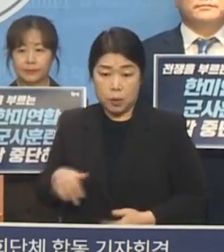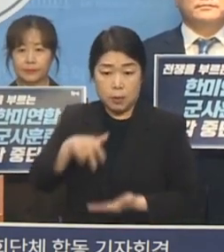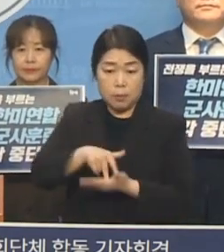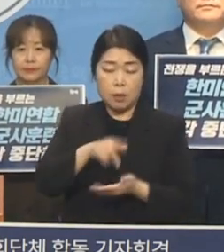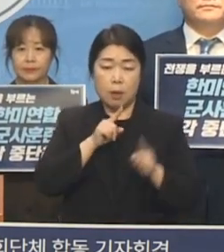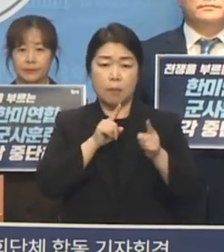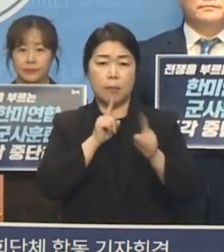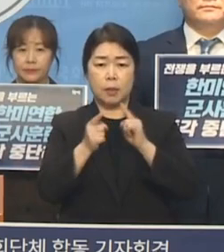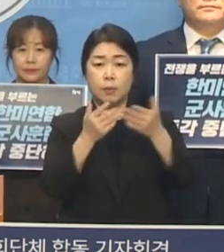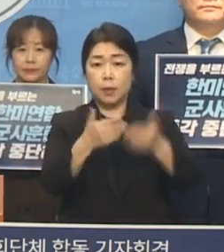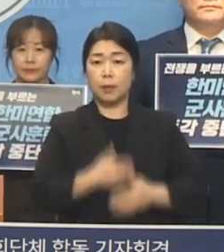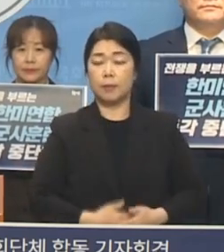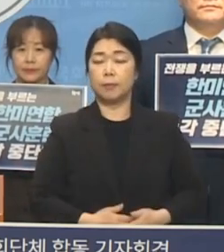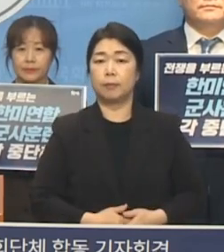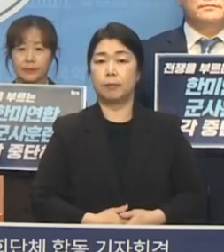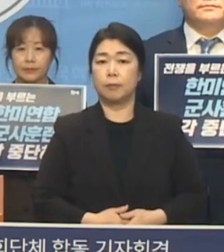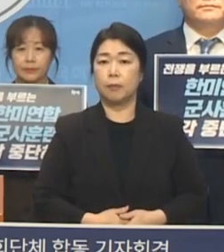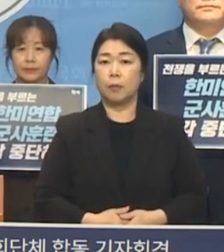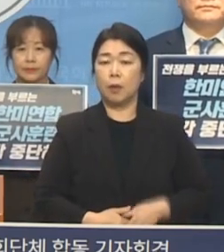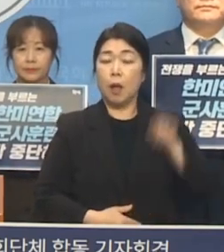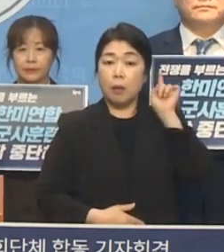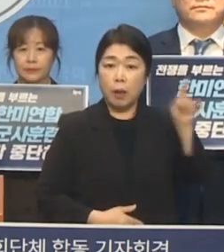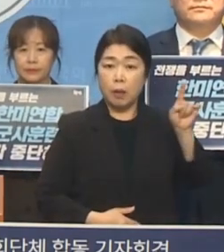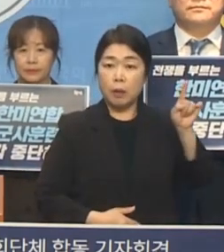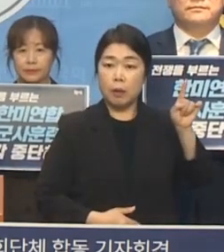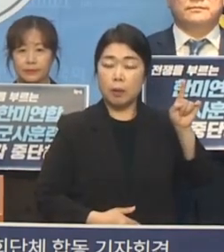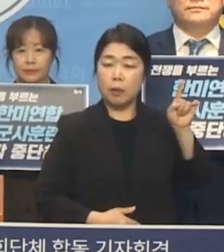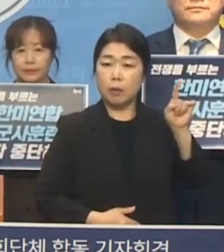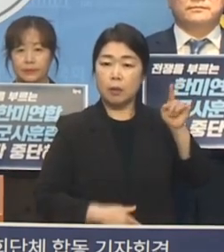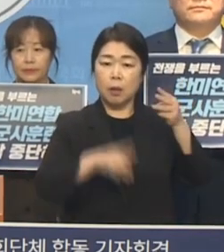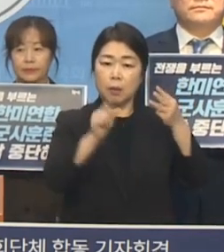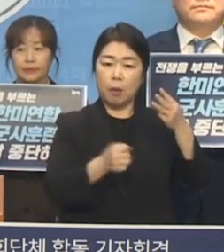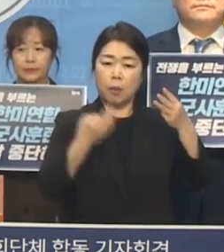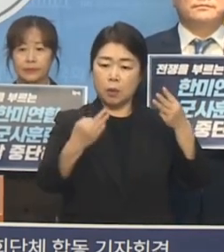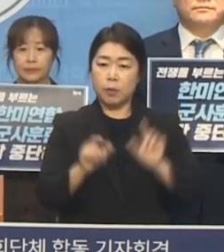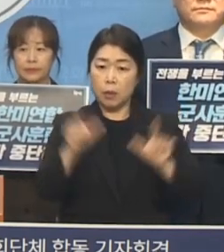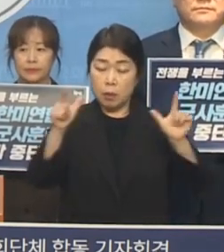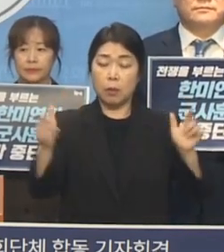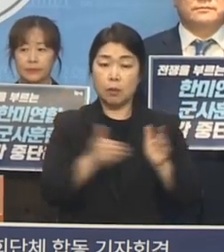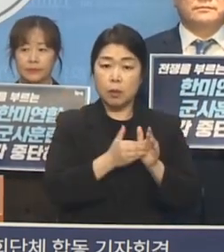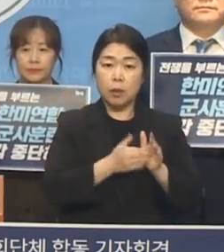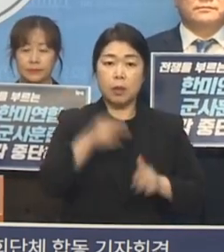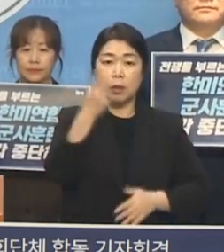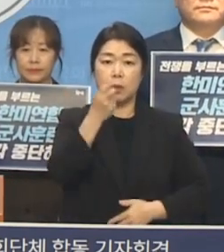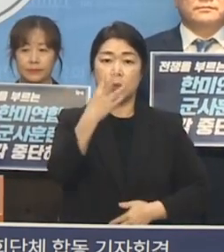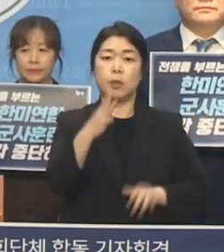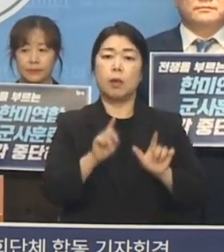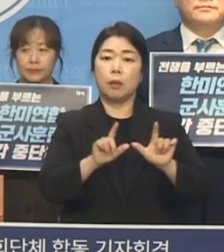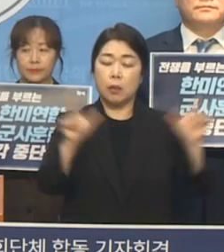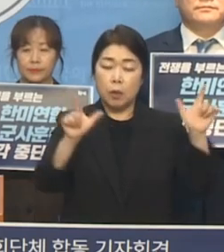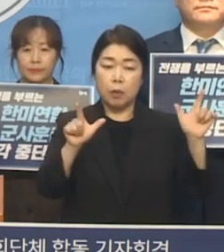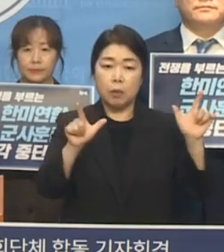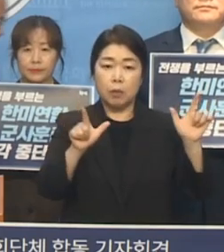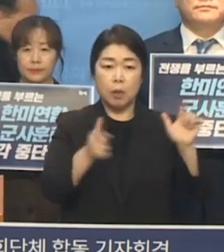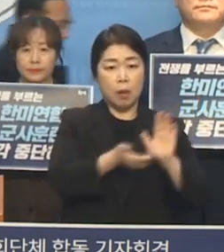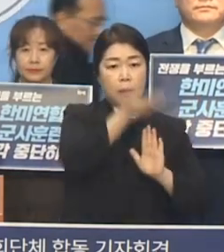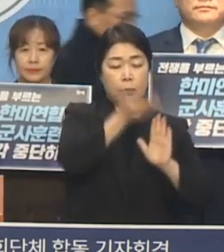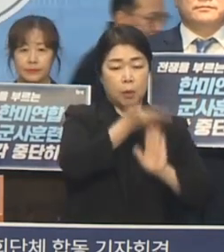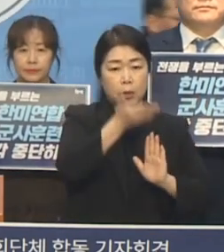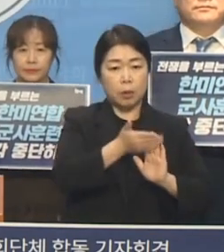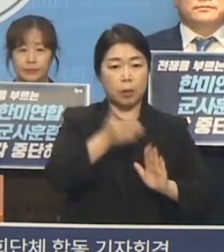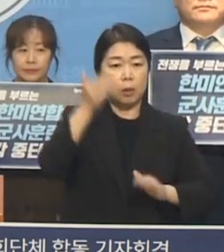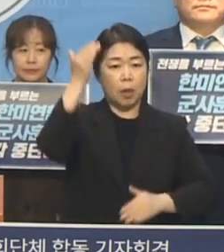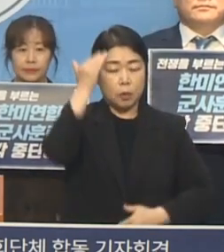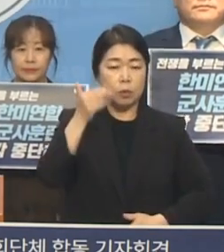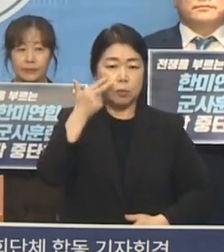호소하게 되었습니다. 내일 14일까지 실시되는 2024년 상반기 한미연합연습으로